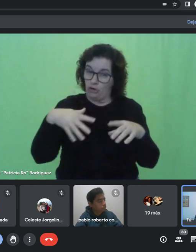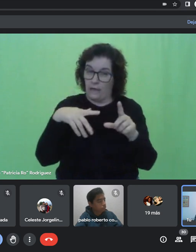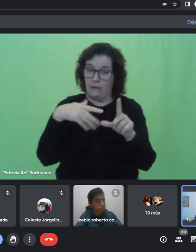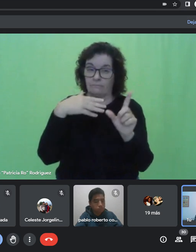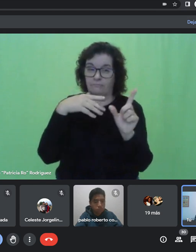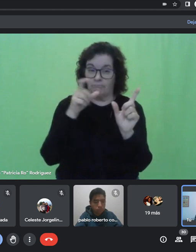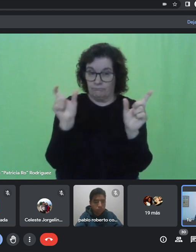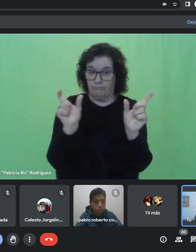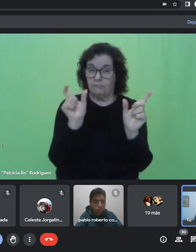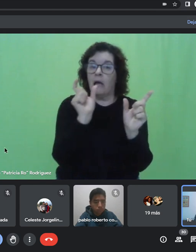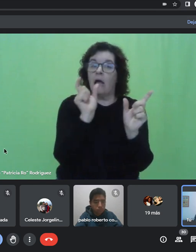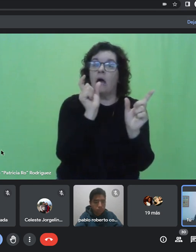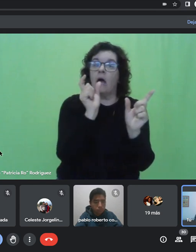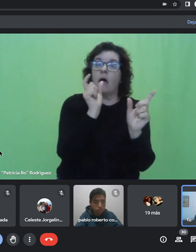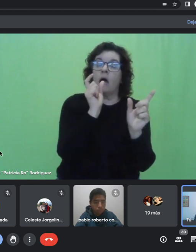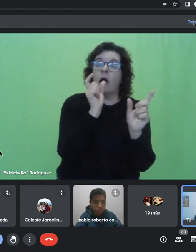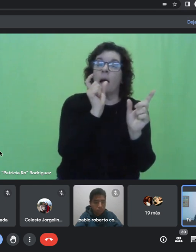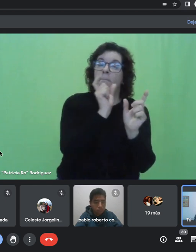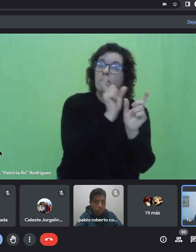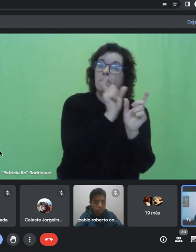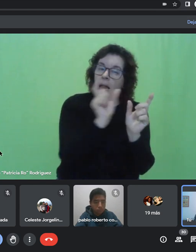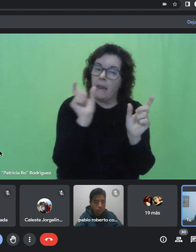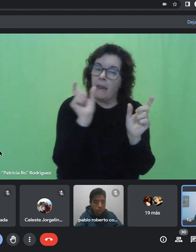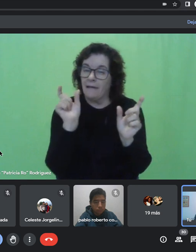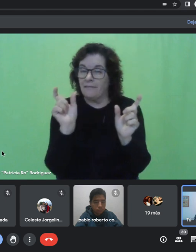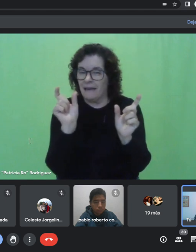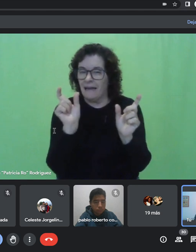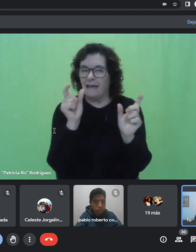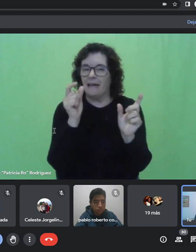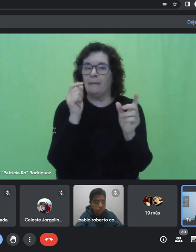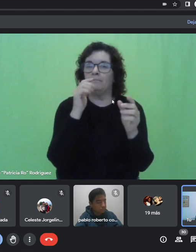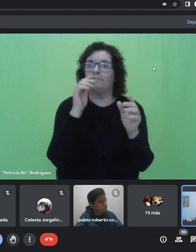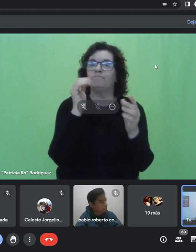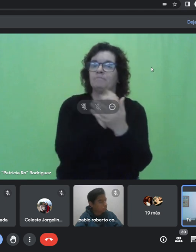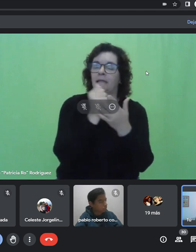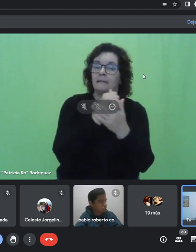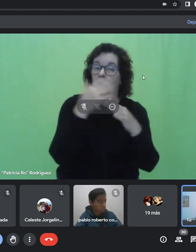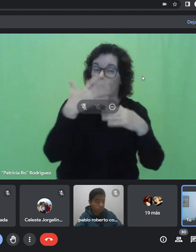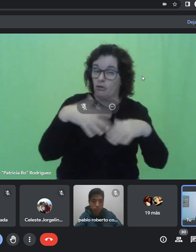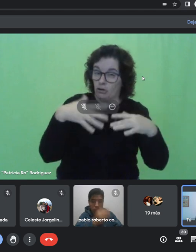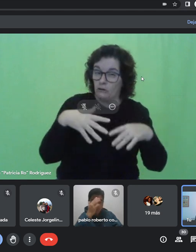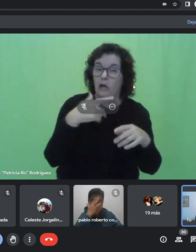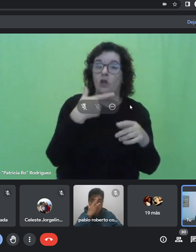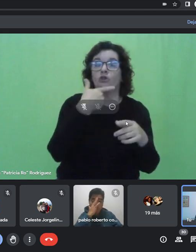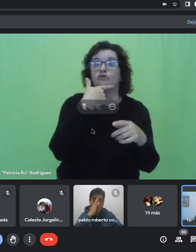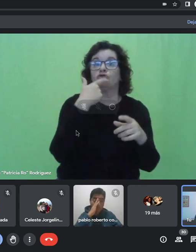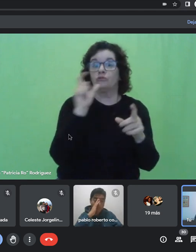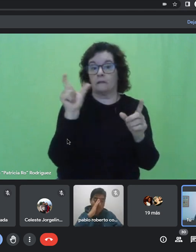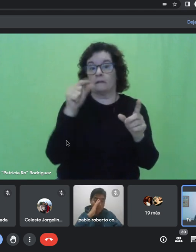¿Sí? Estos serían los sustantivos. Ahora veamos los verbos.